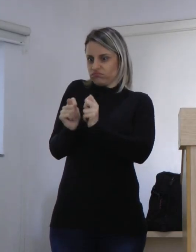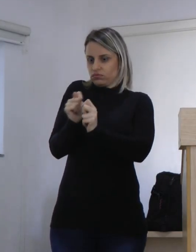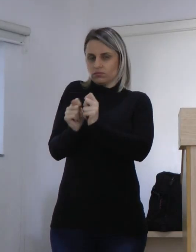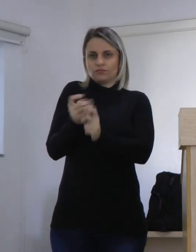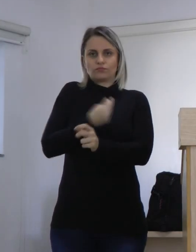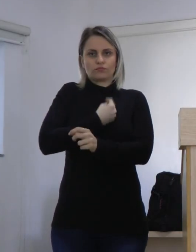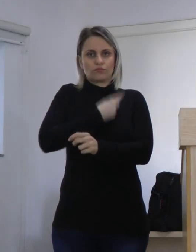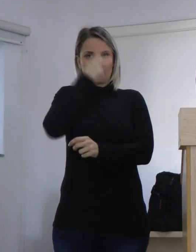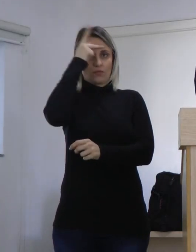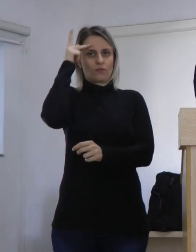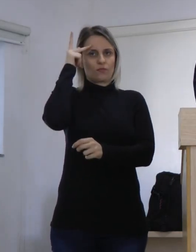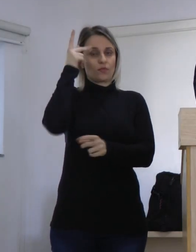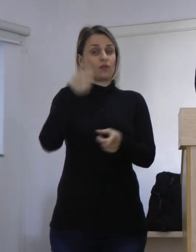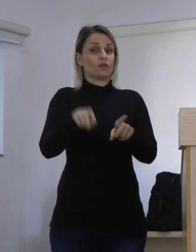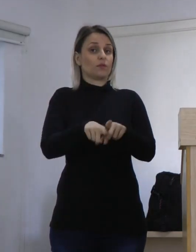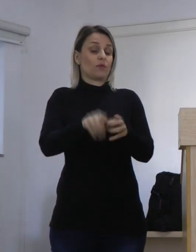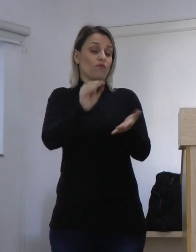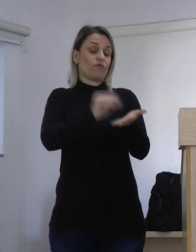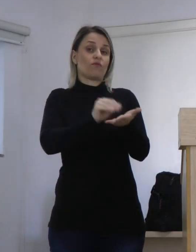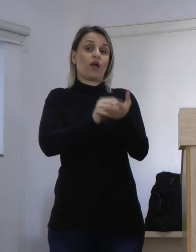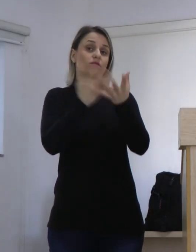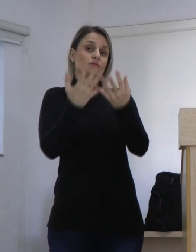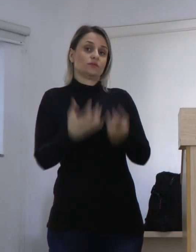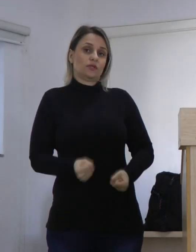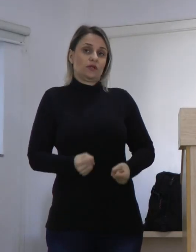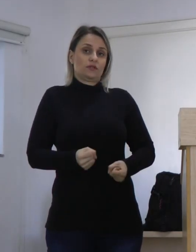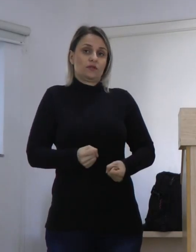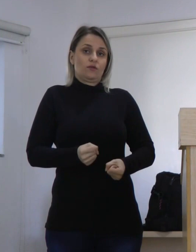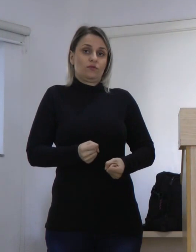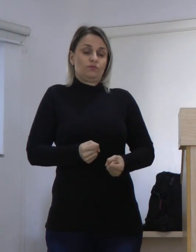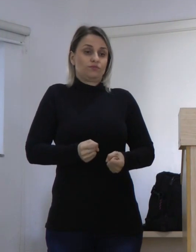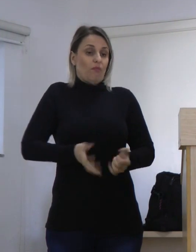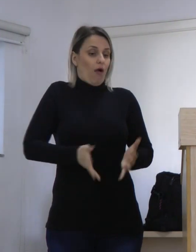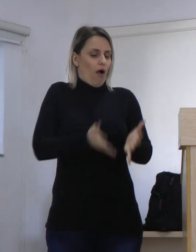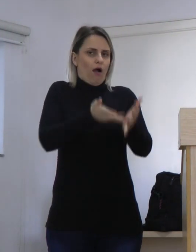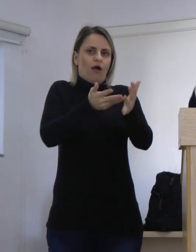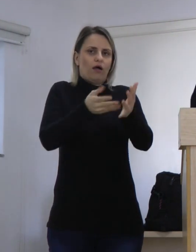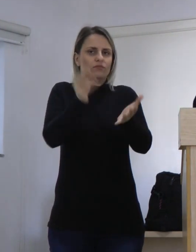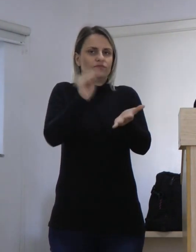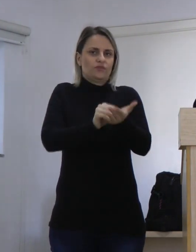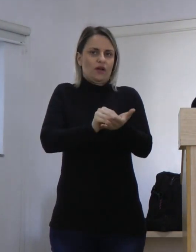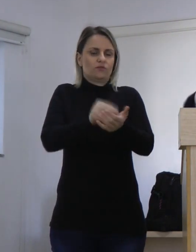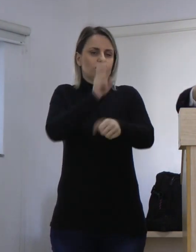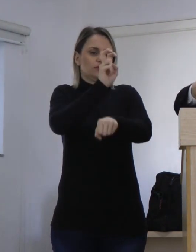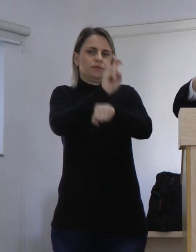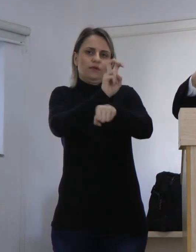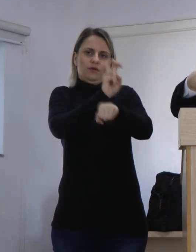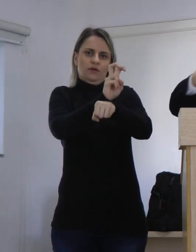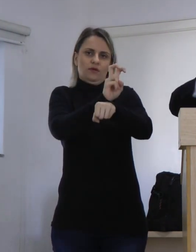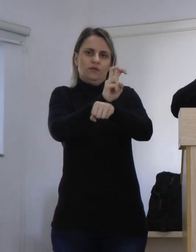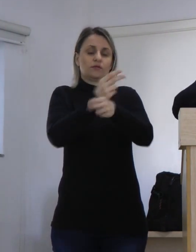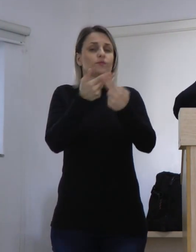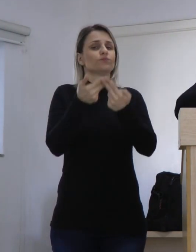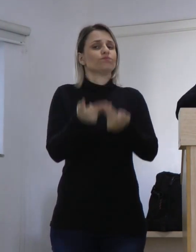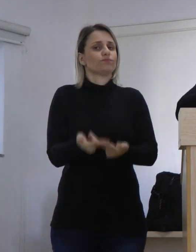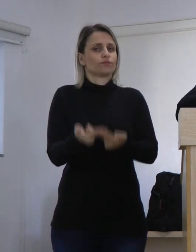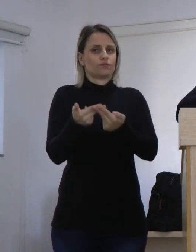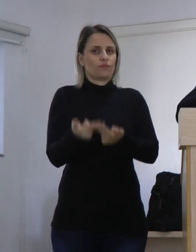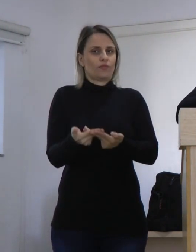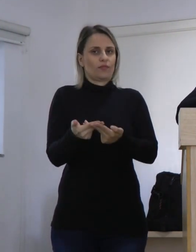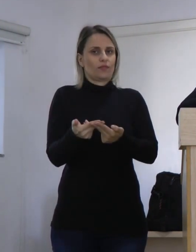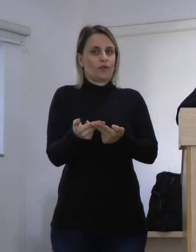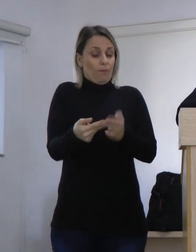É falta de aceitação, falta de motivação, falta de esperança, de paciência, é falta do alto